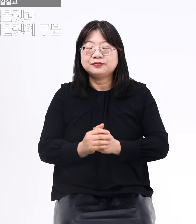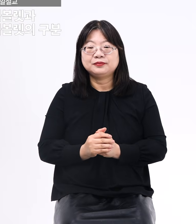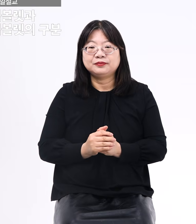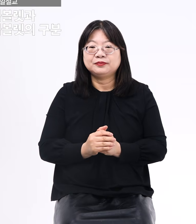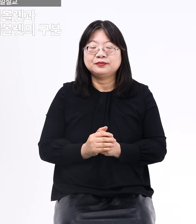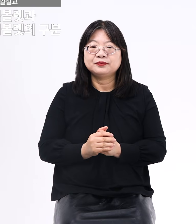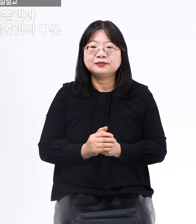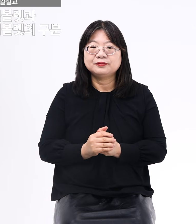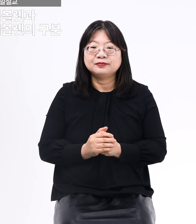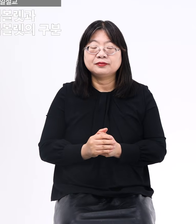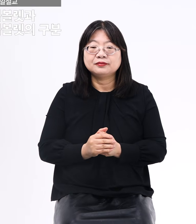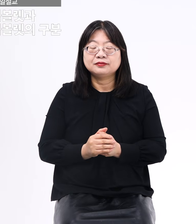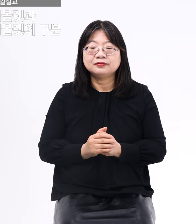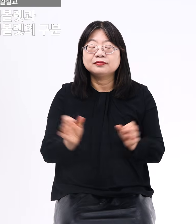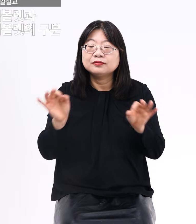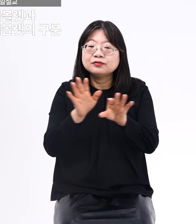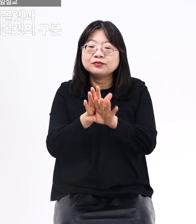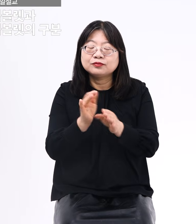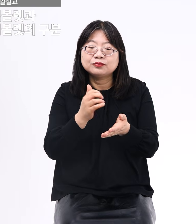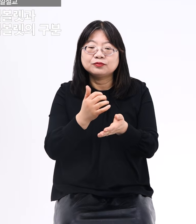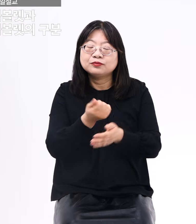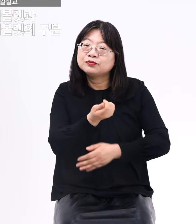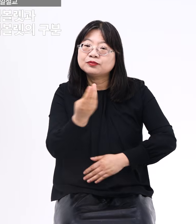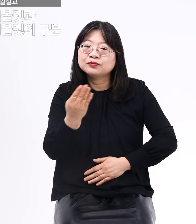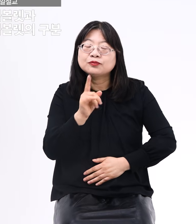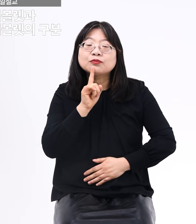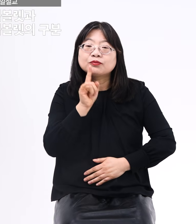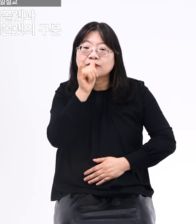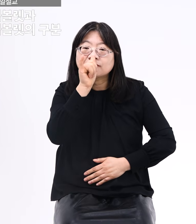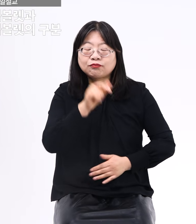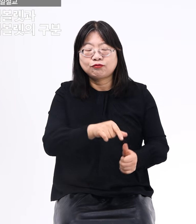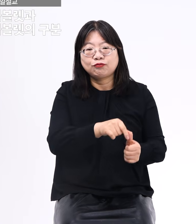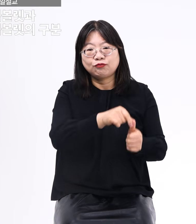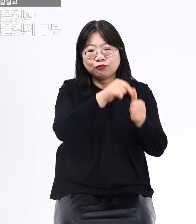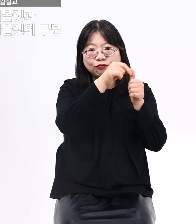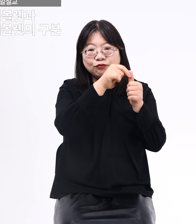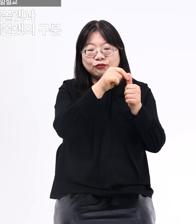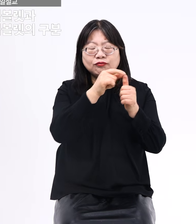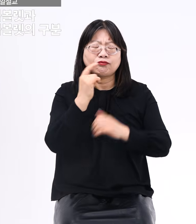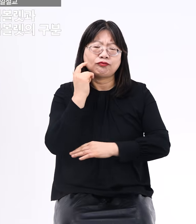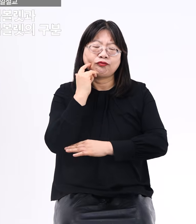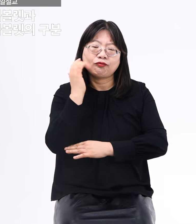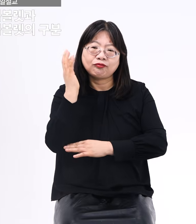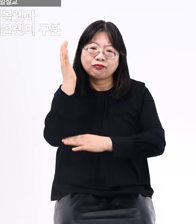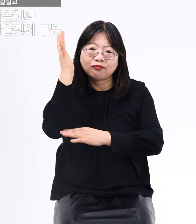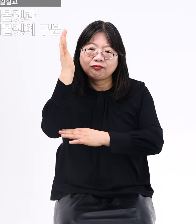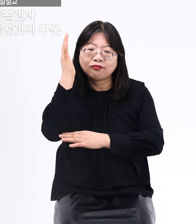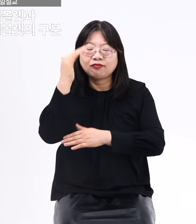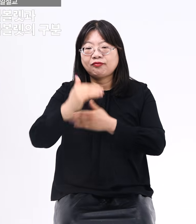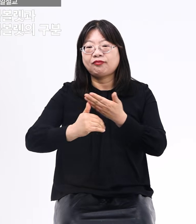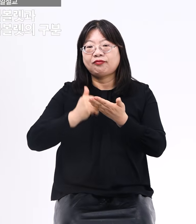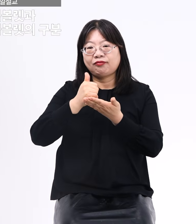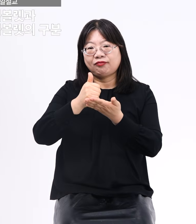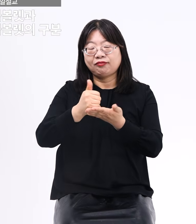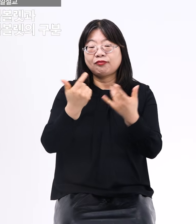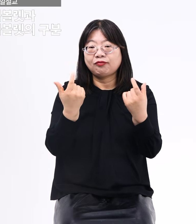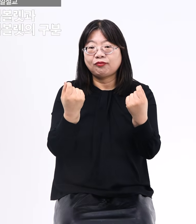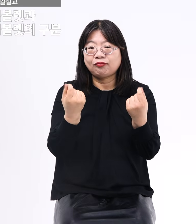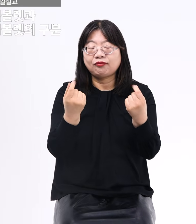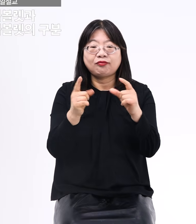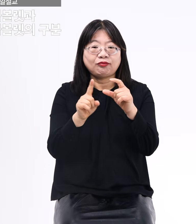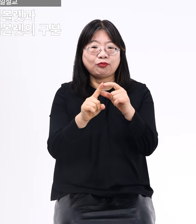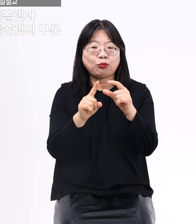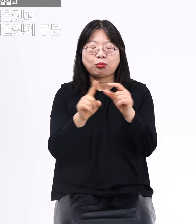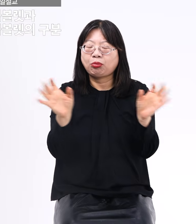가지 언어가 있습니다. 구원, 영광, 하나님 이런